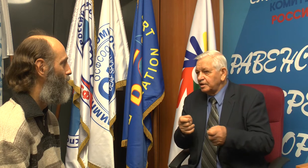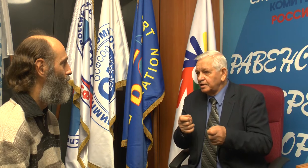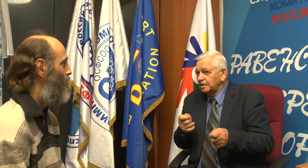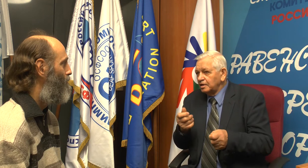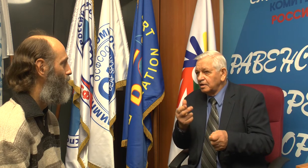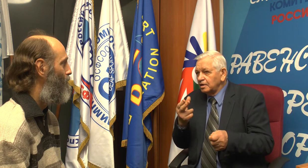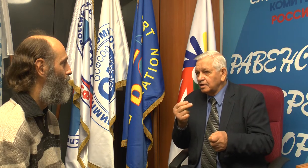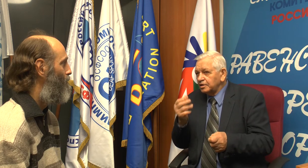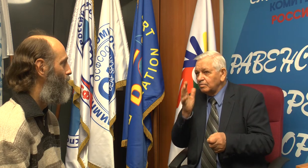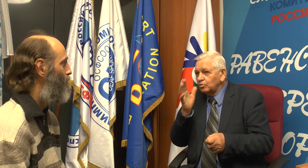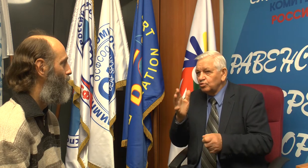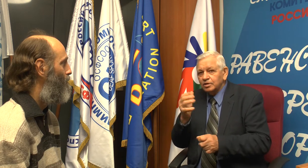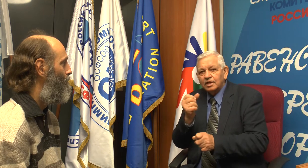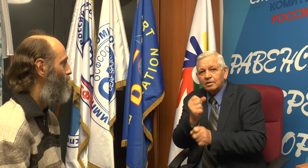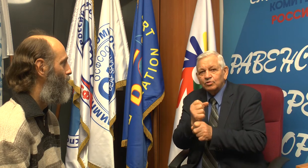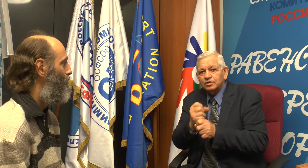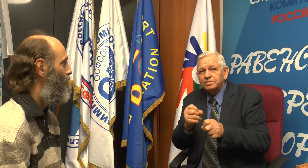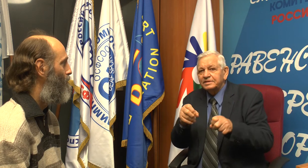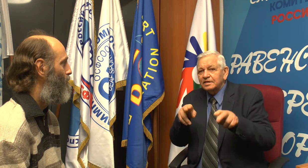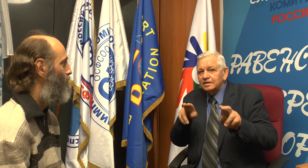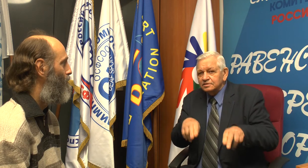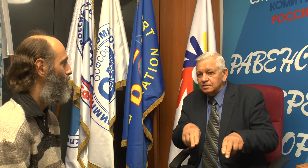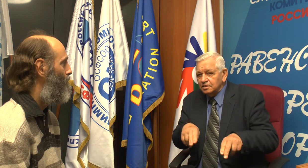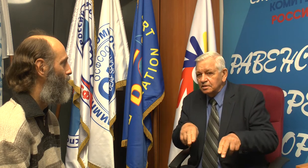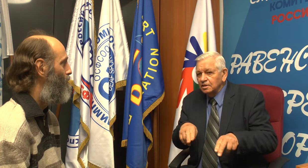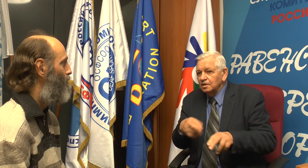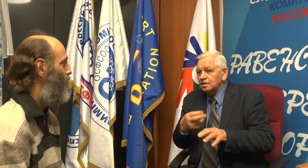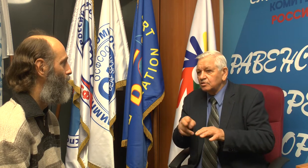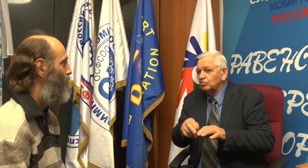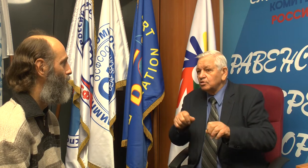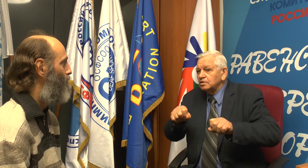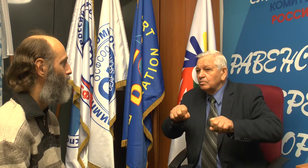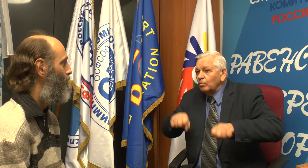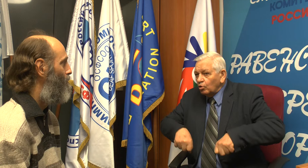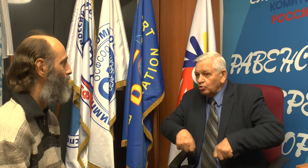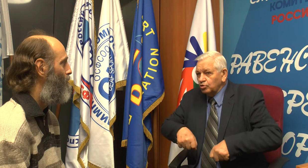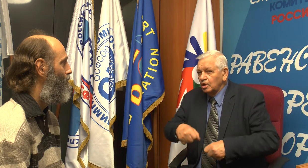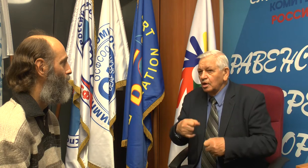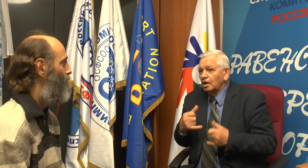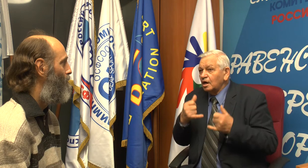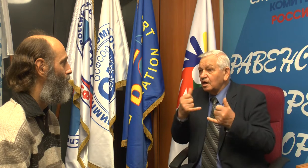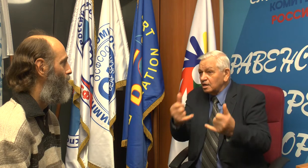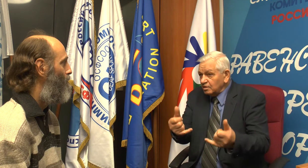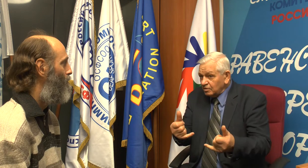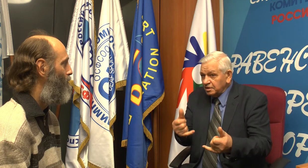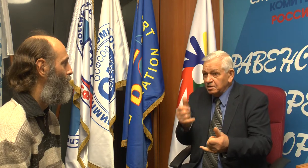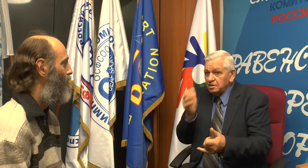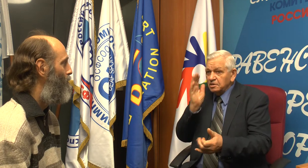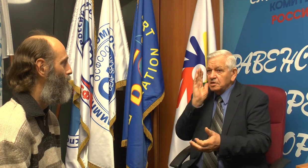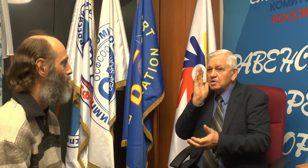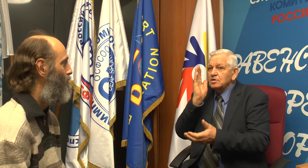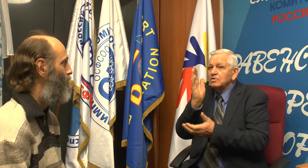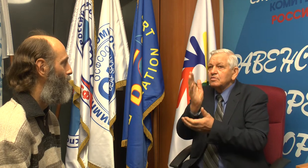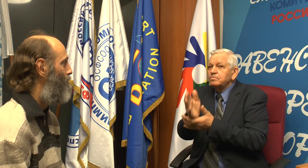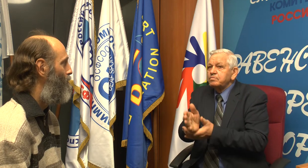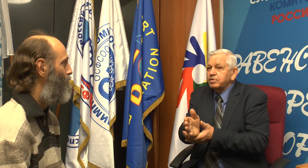управление, где будут работать специалисты, которые смогут оказывать